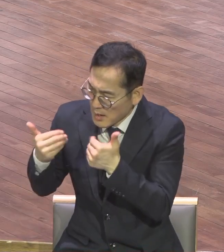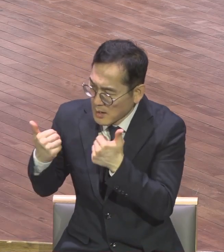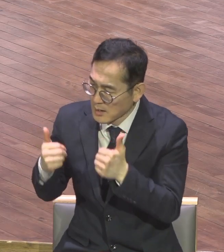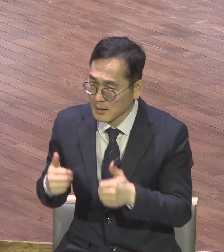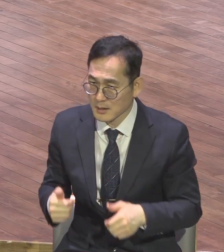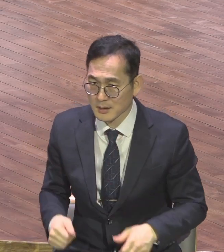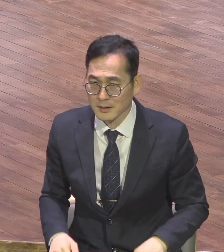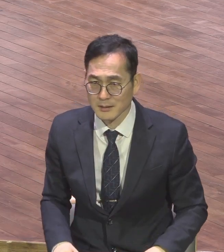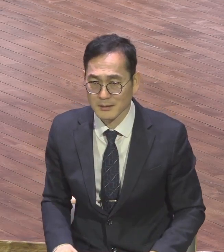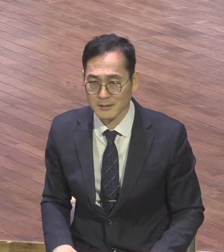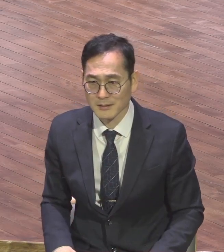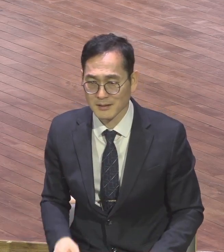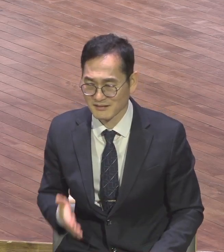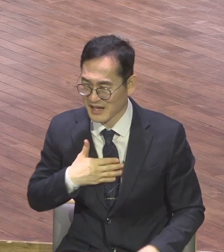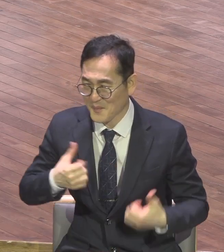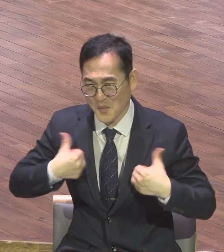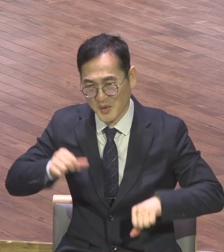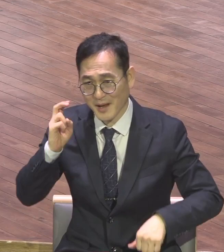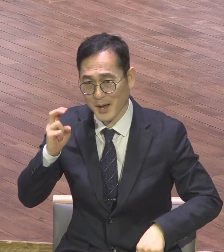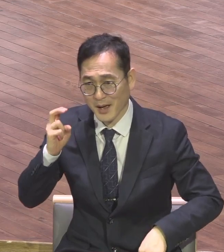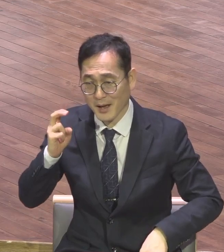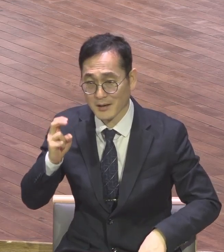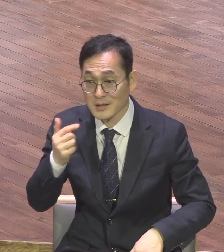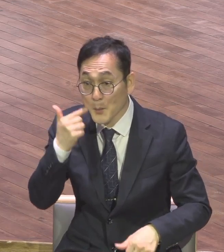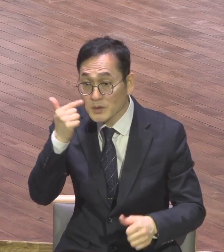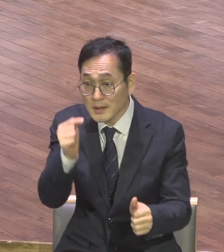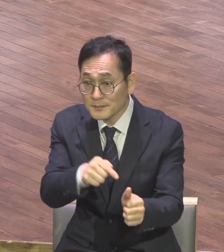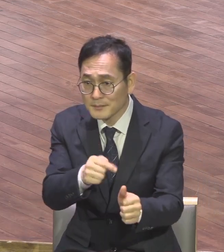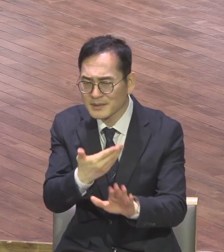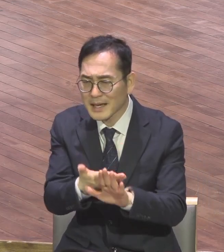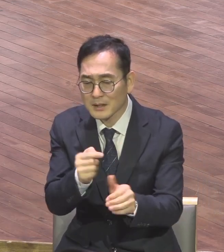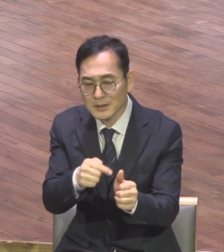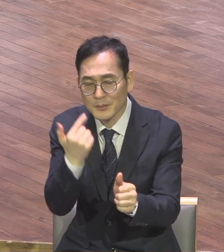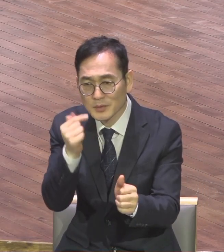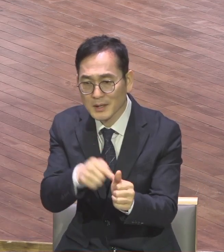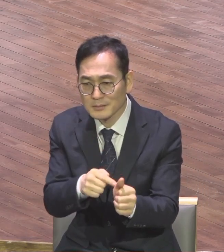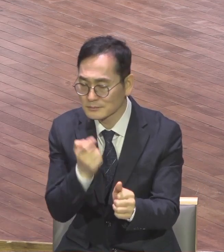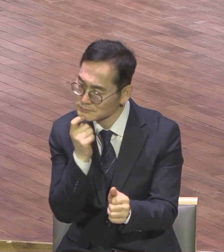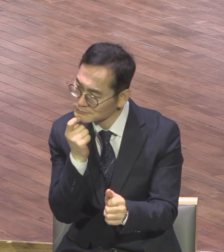목사님 대단한 분이에요. 그런 이 시 이런 전도자를 만들어내는 거예요.